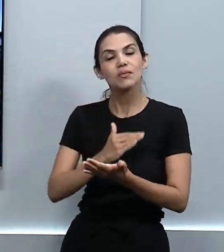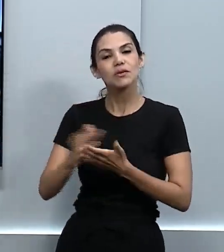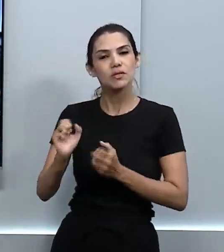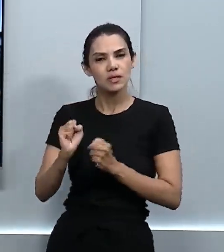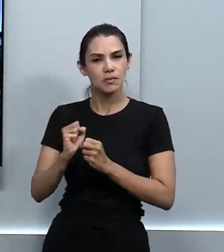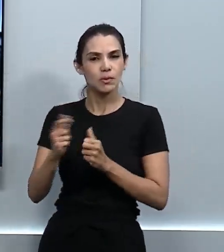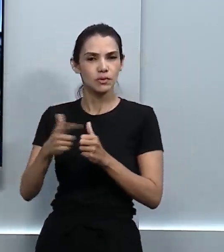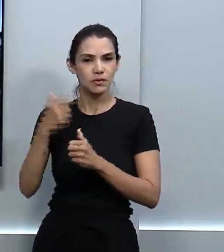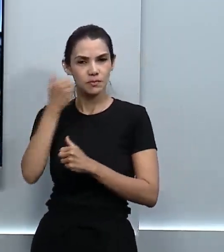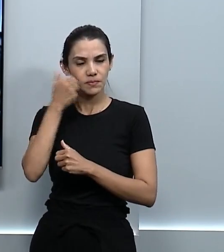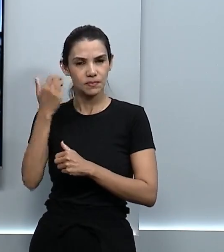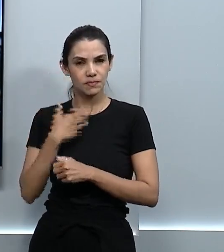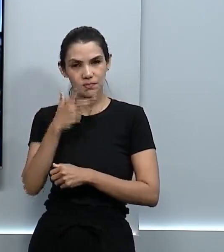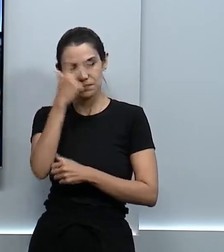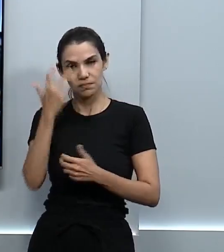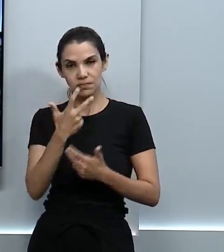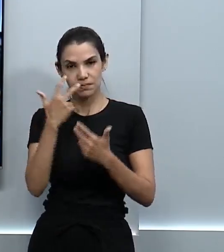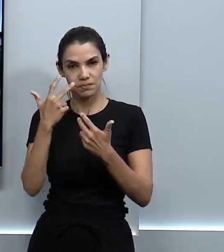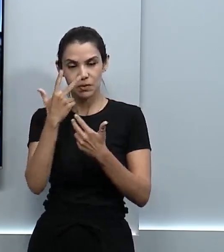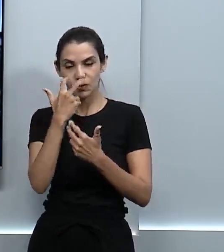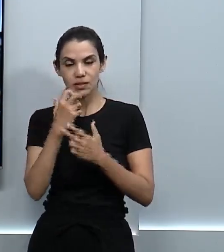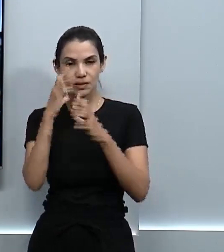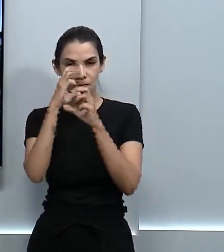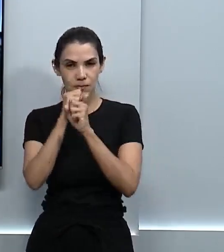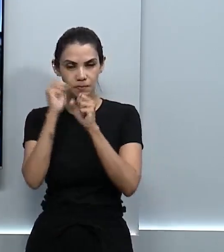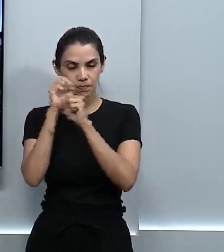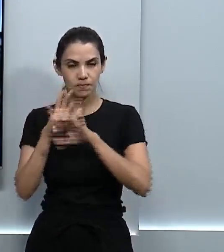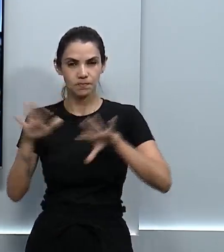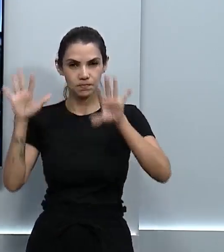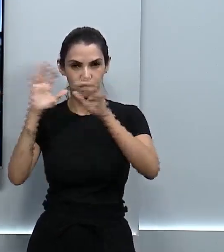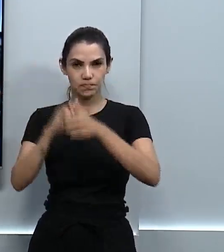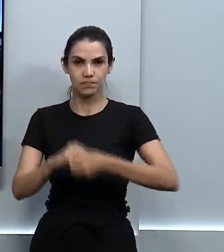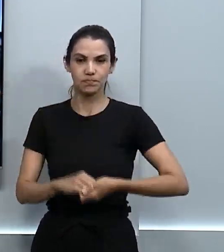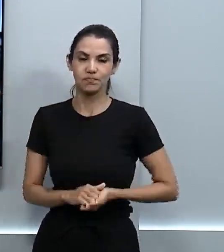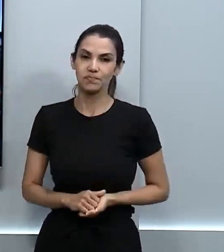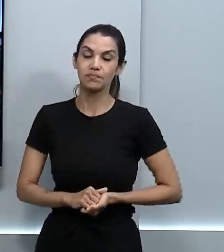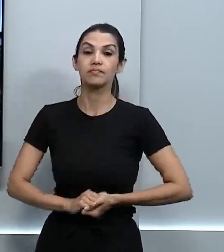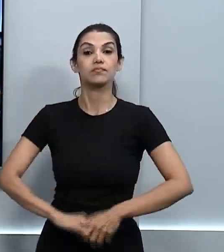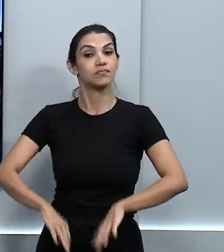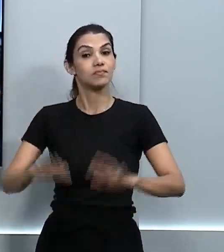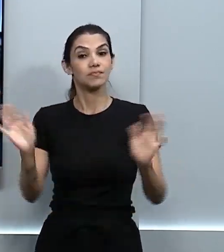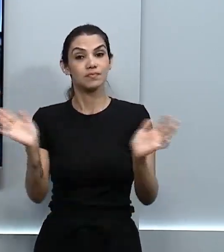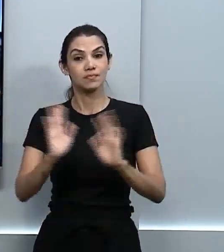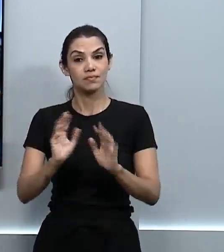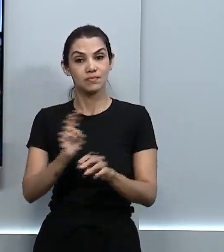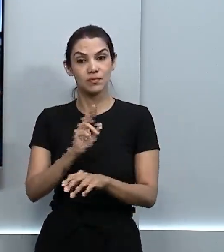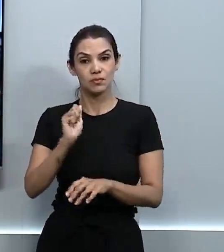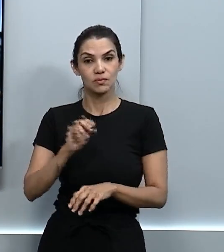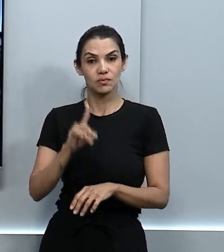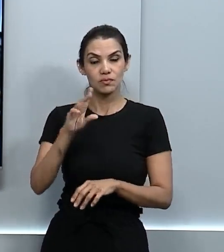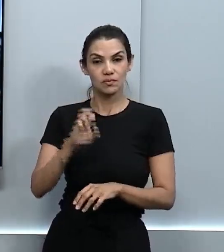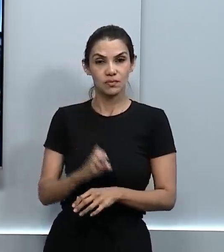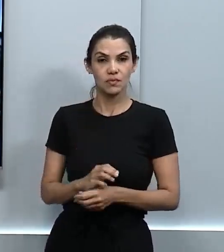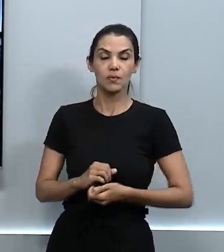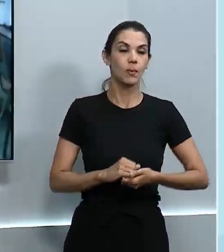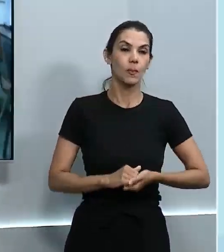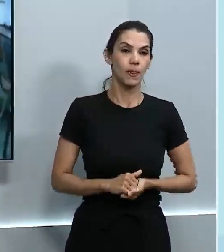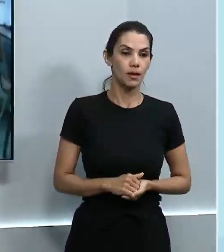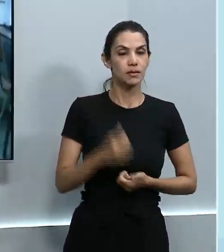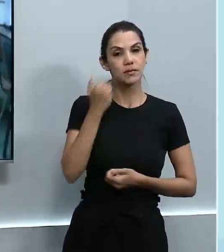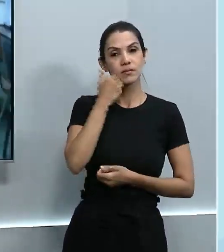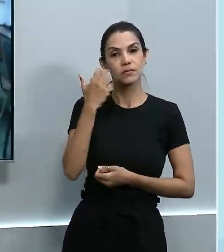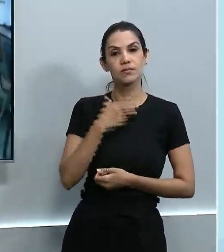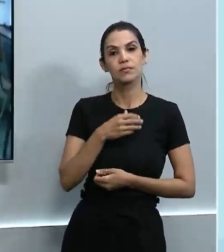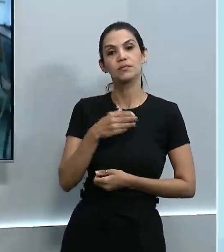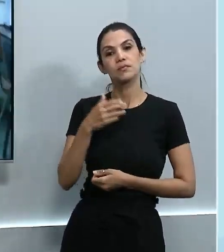peço que o senhor se descreva para o nosso público cego de baixa visão. Olá a todos, meu nome é André Kipnis, eu me descrevo